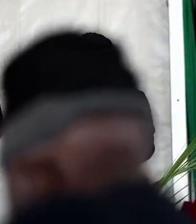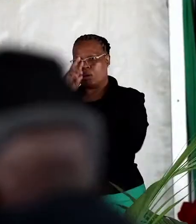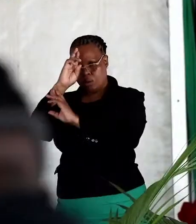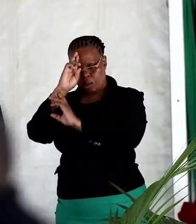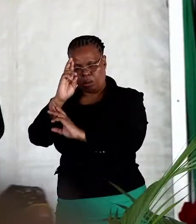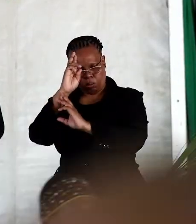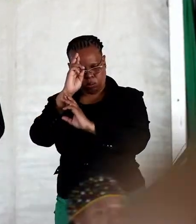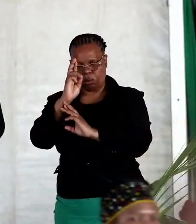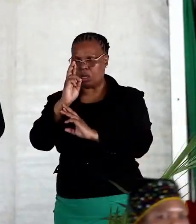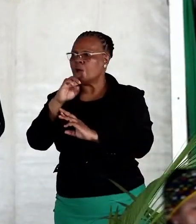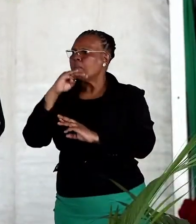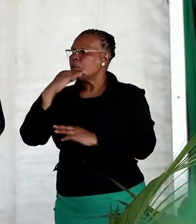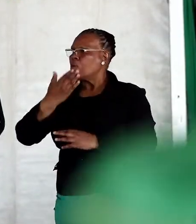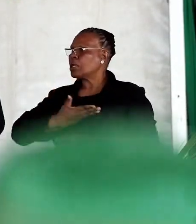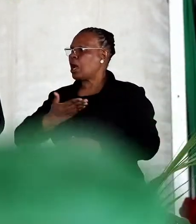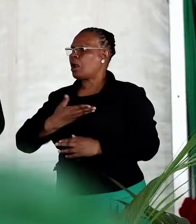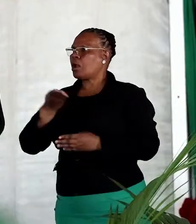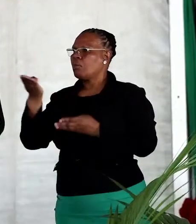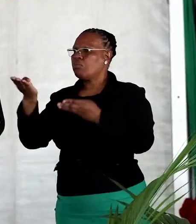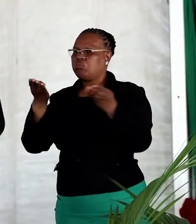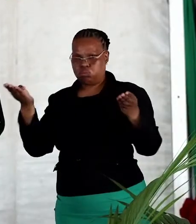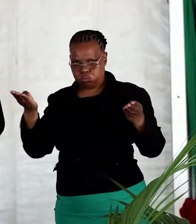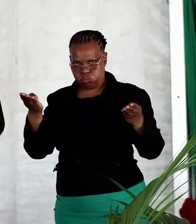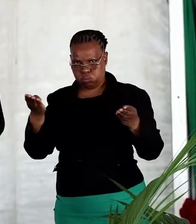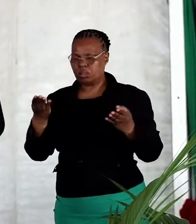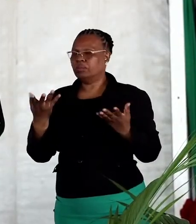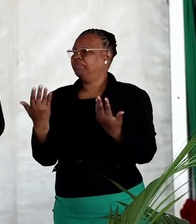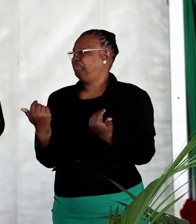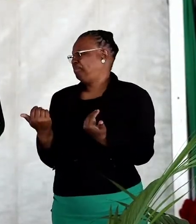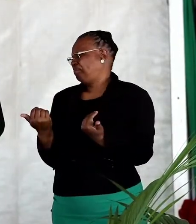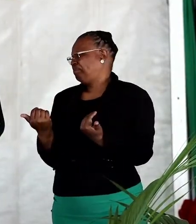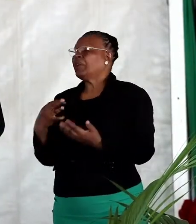sihlonipha otata abangenayo. Honorable Mayor,